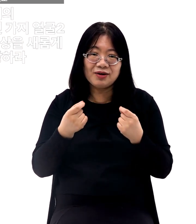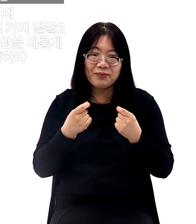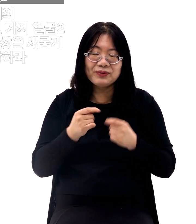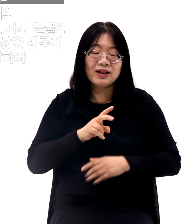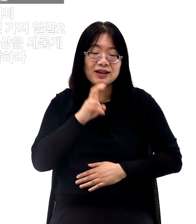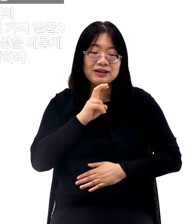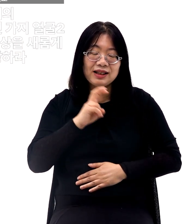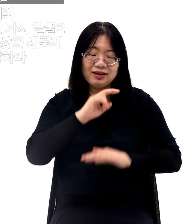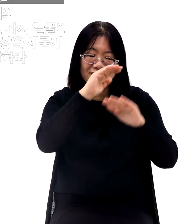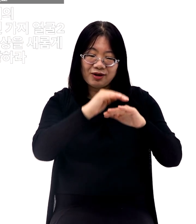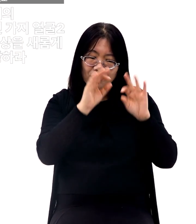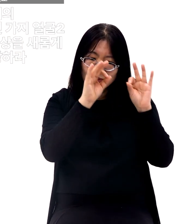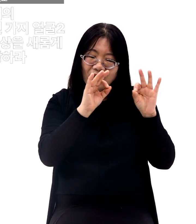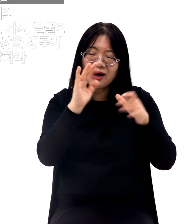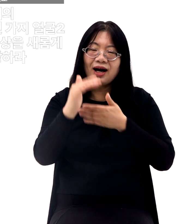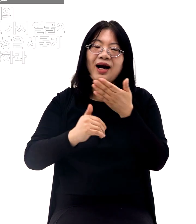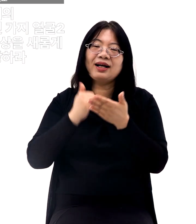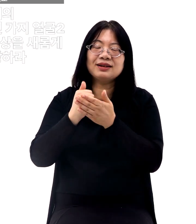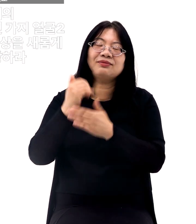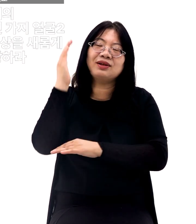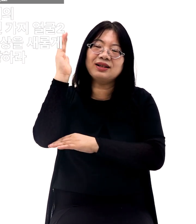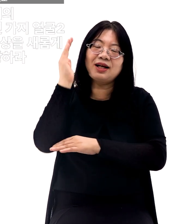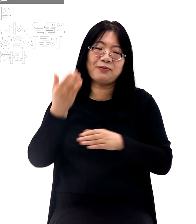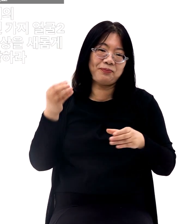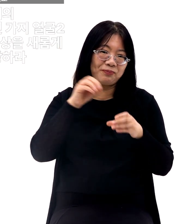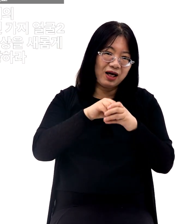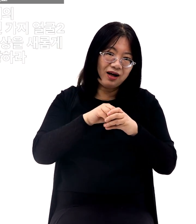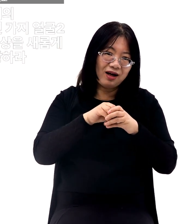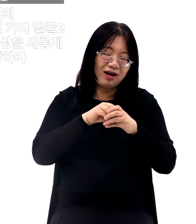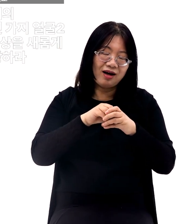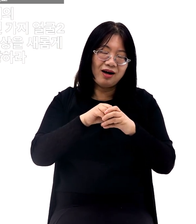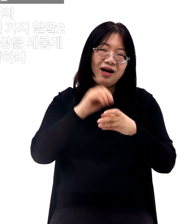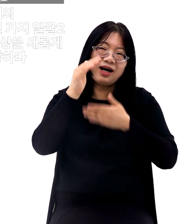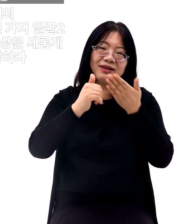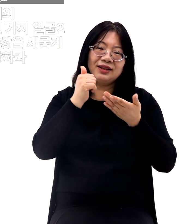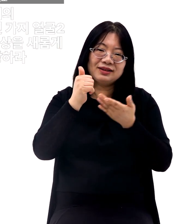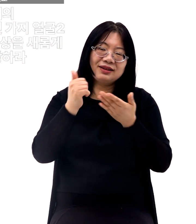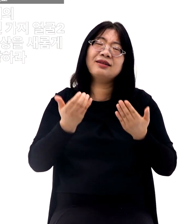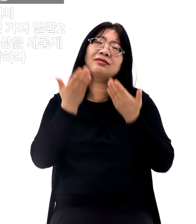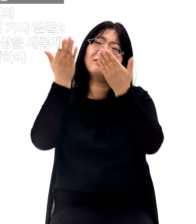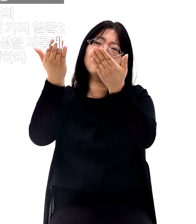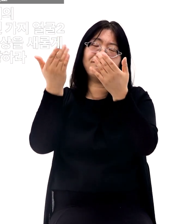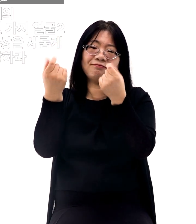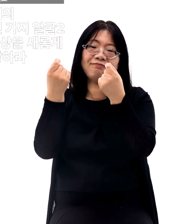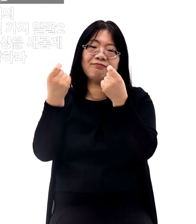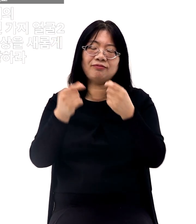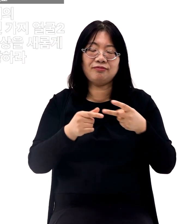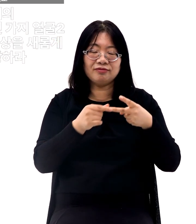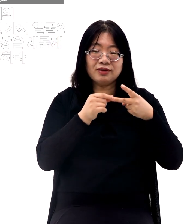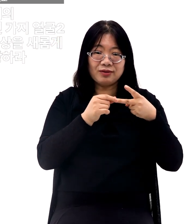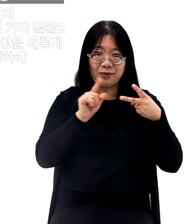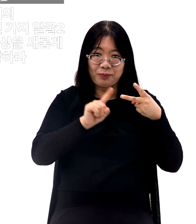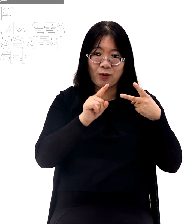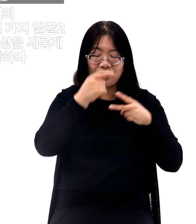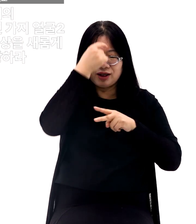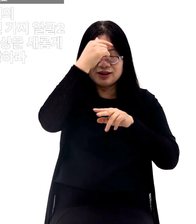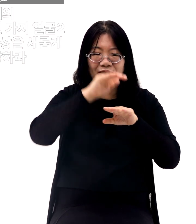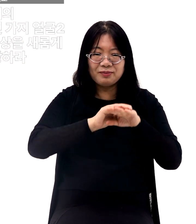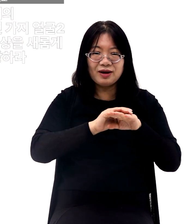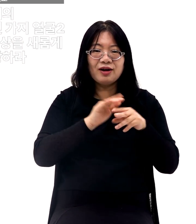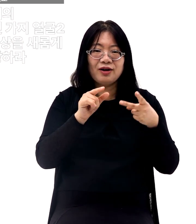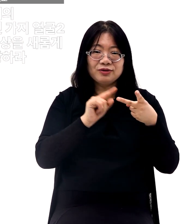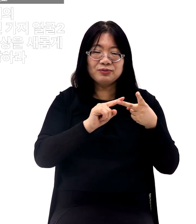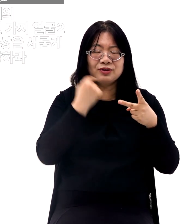서사를 담아서 스토리를 담아서 올려지는 겁니다. 두 번째는 예배의 두 번째